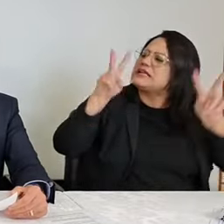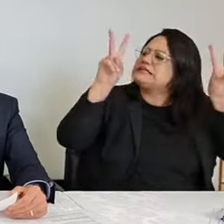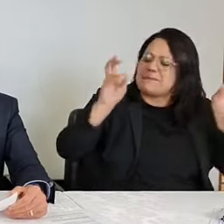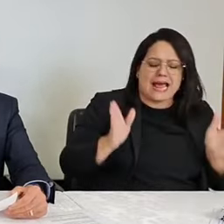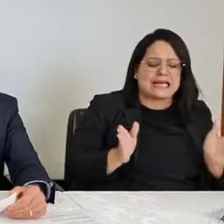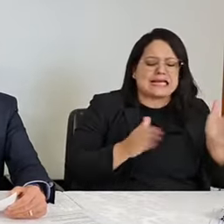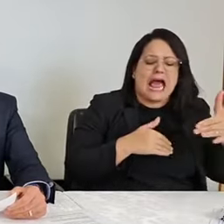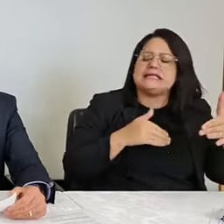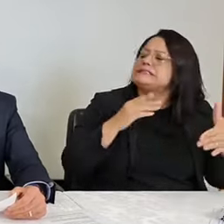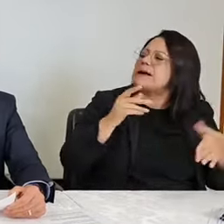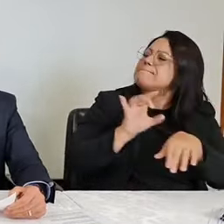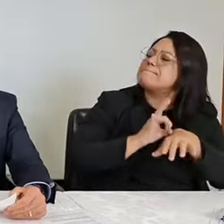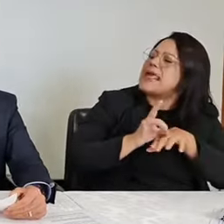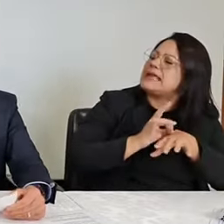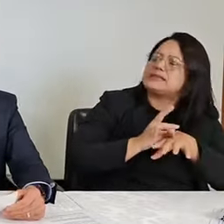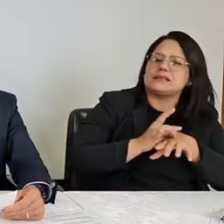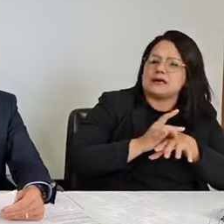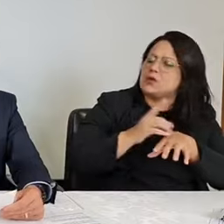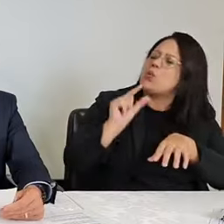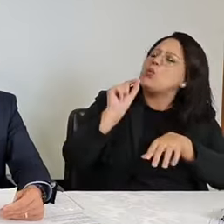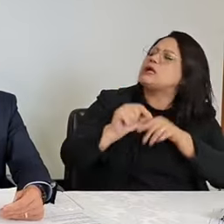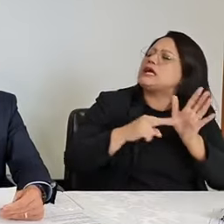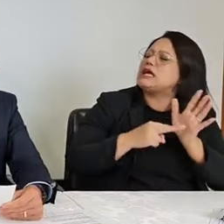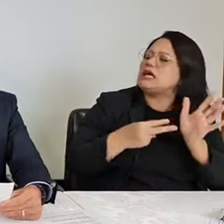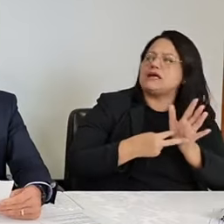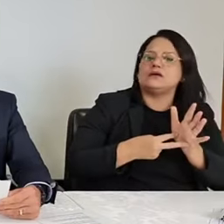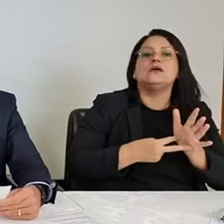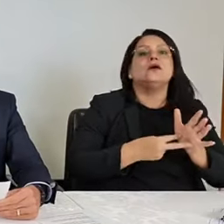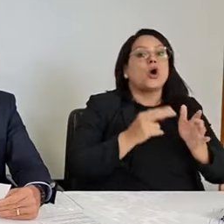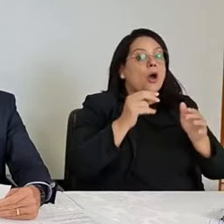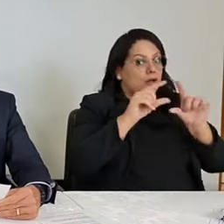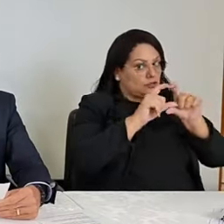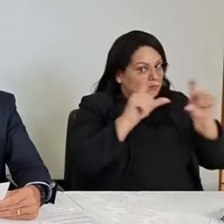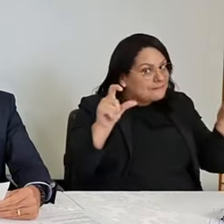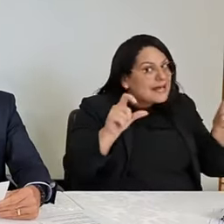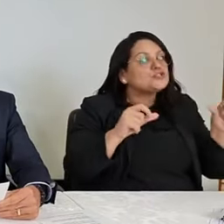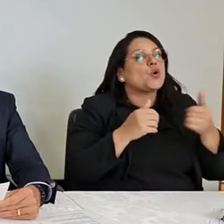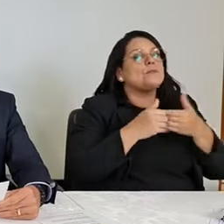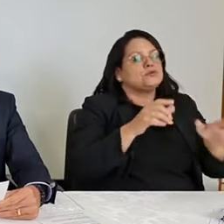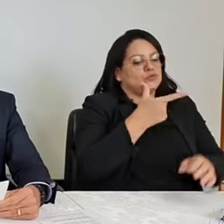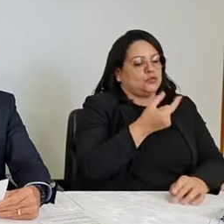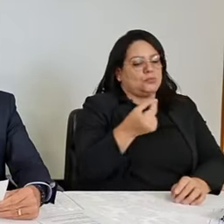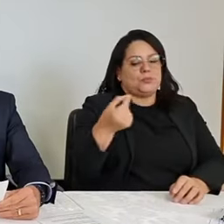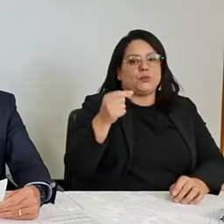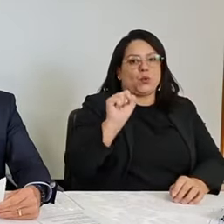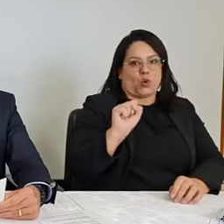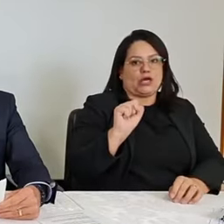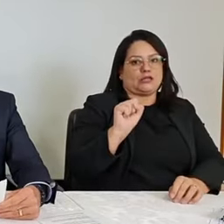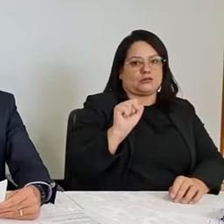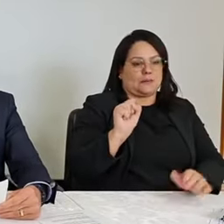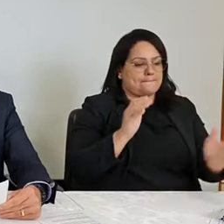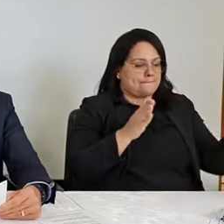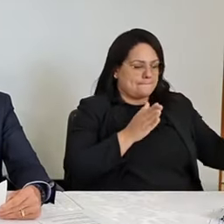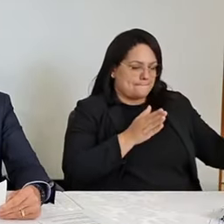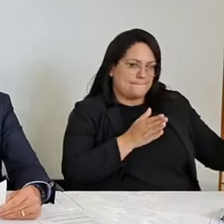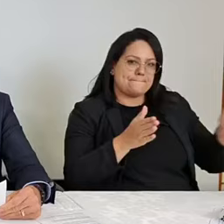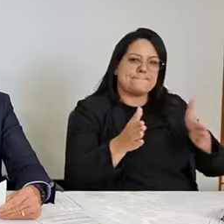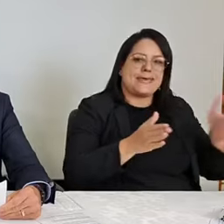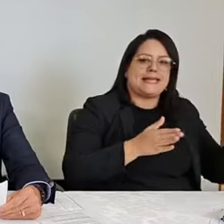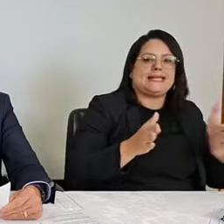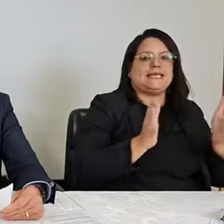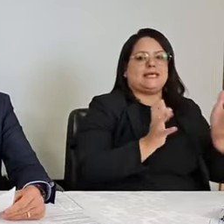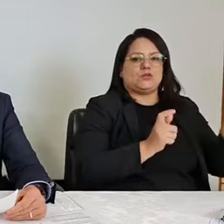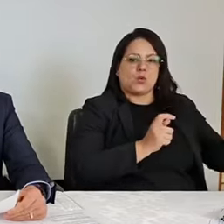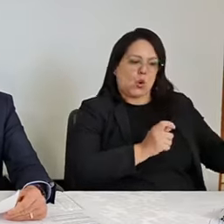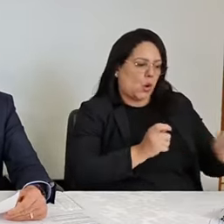caixa preta? Que história é essa? A caixa preta, esse termo começou, presidente, em 2008. Naquele período já os órgãos de